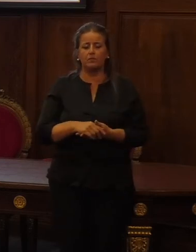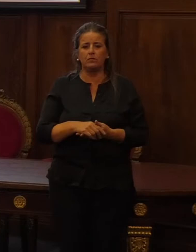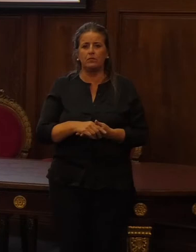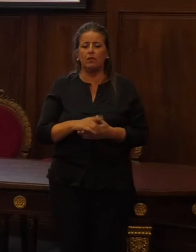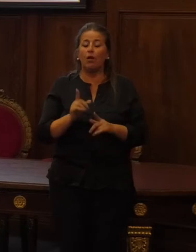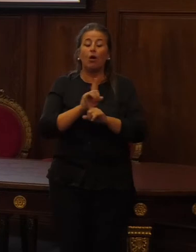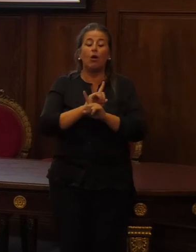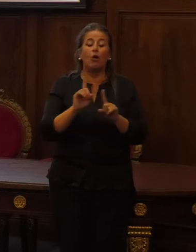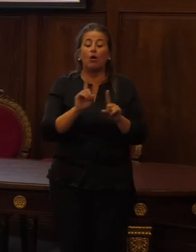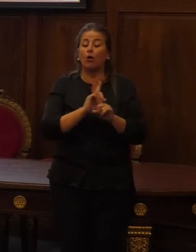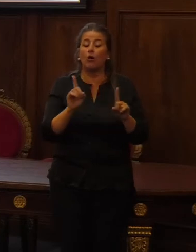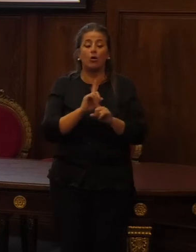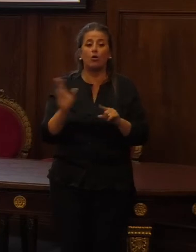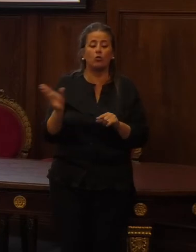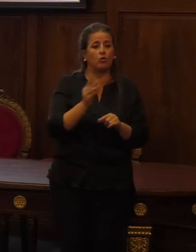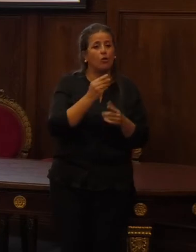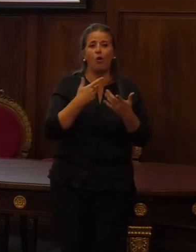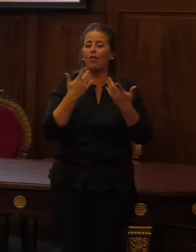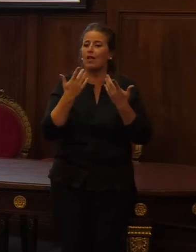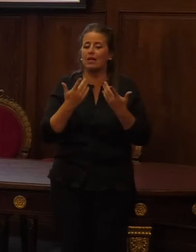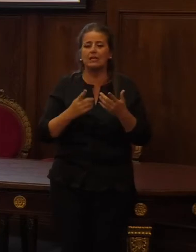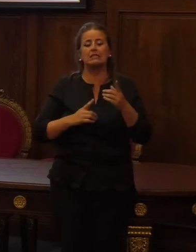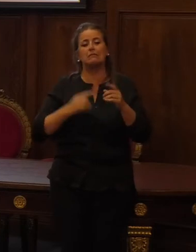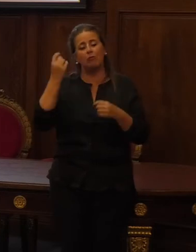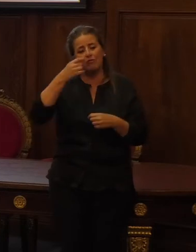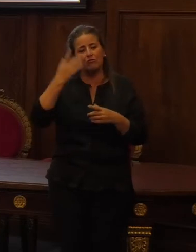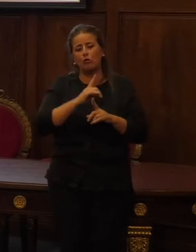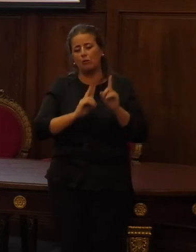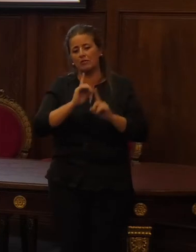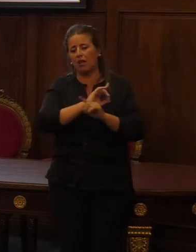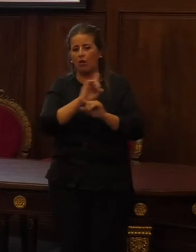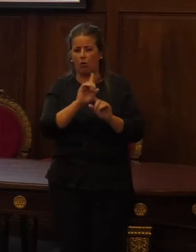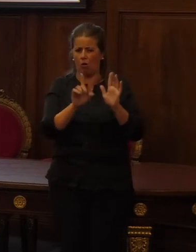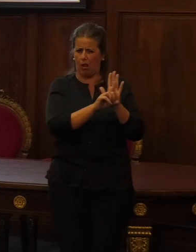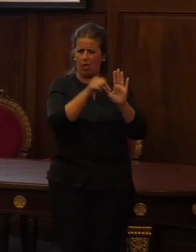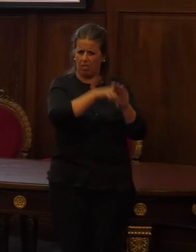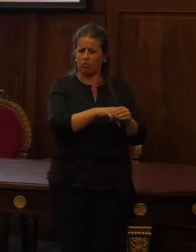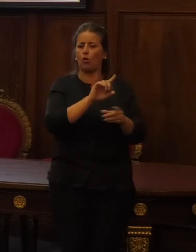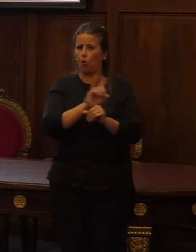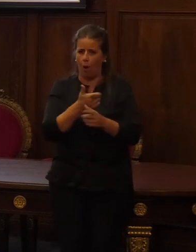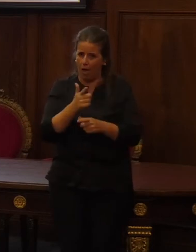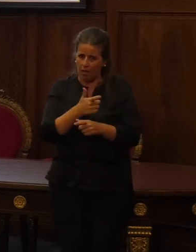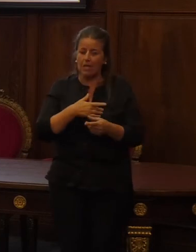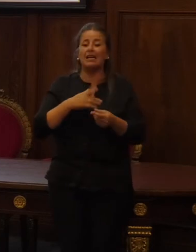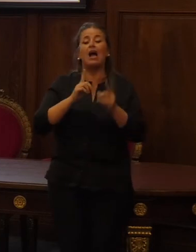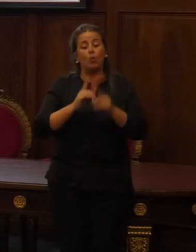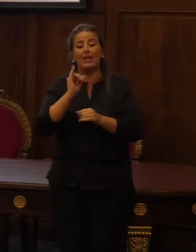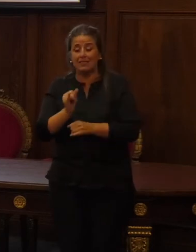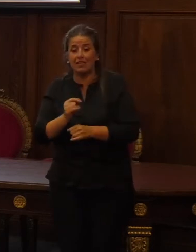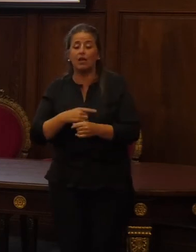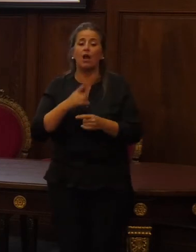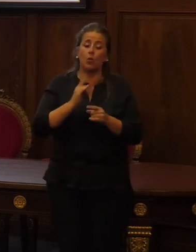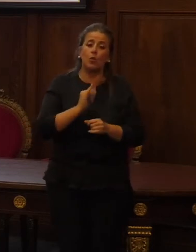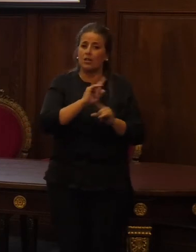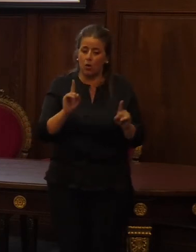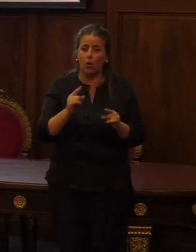No todas las profesiones universitarias cuentan con ley y esto no ha significado un impedimento en su desarrollo. Lo que no quiere decir que